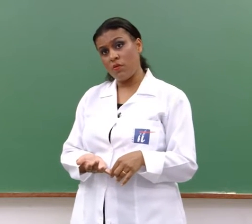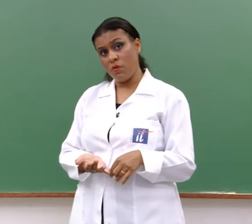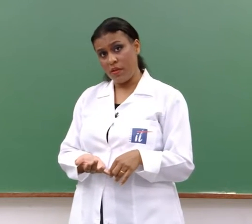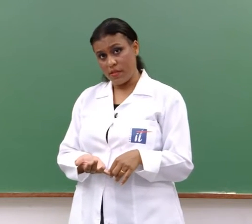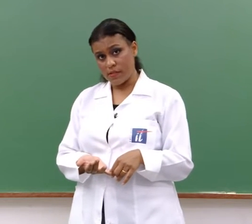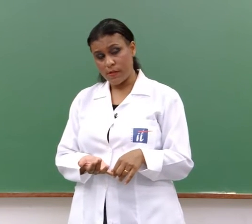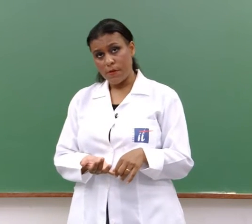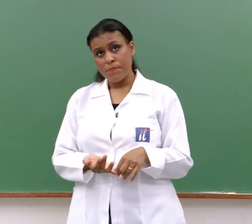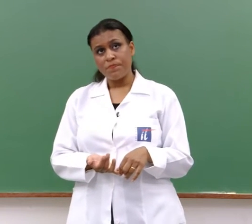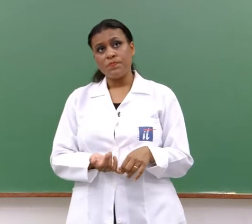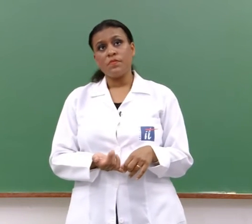com eles.